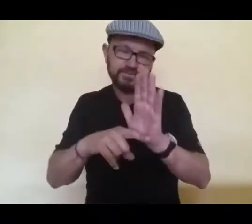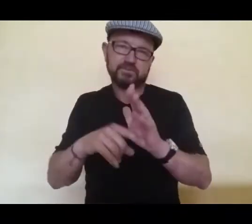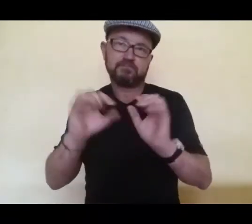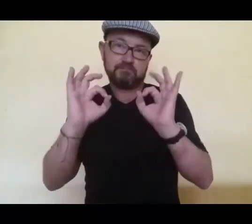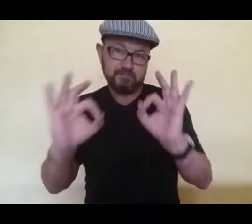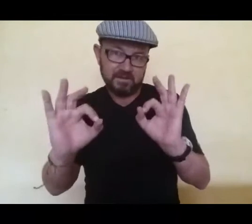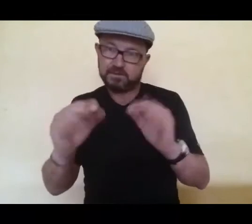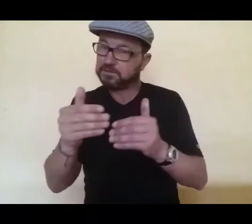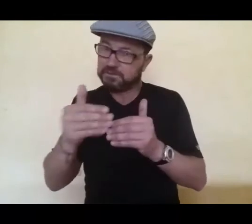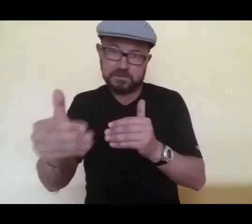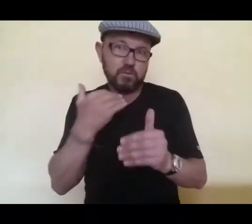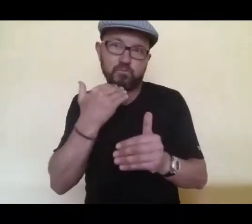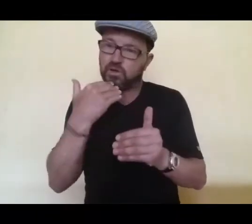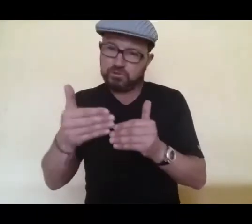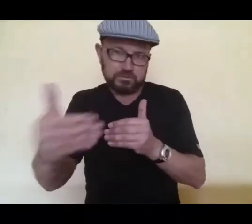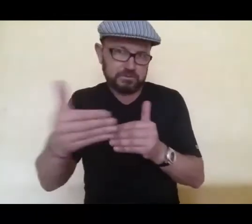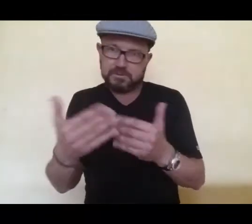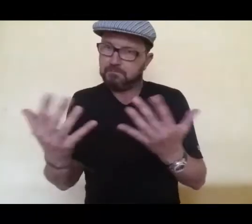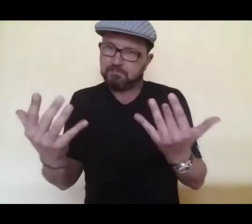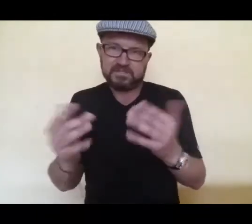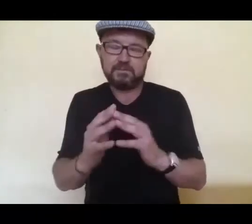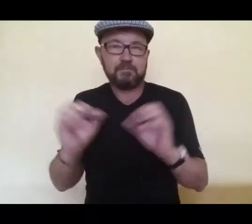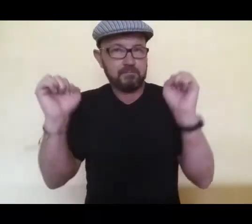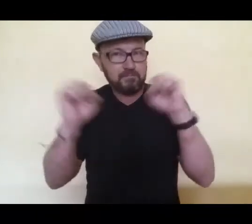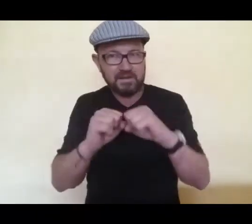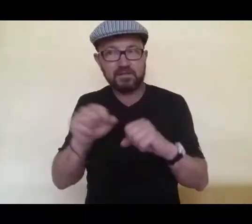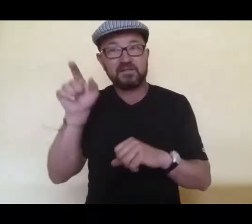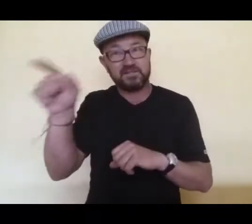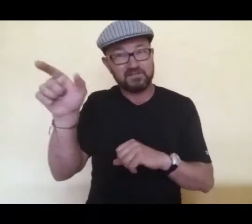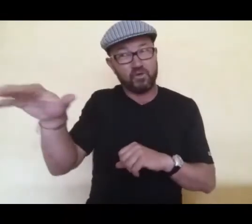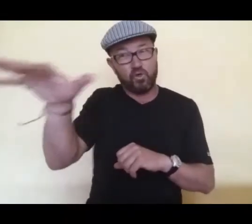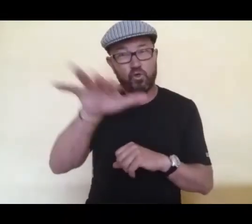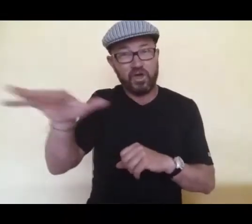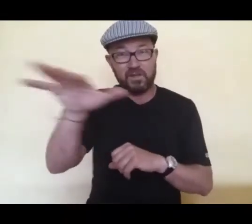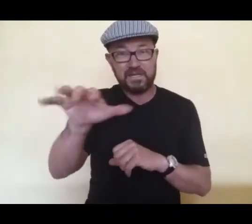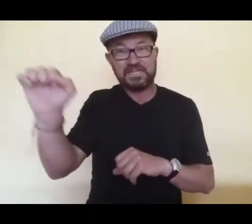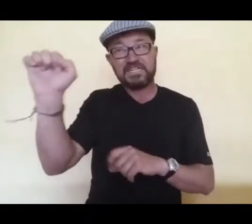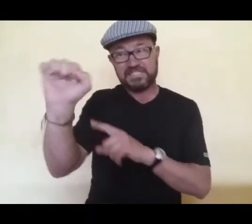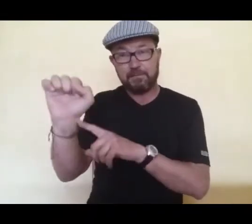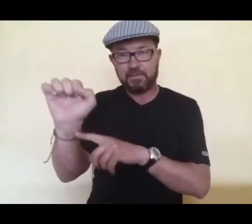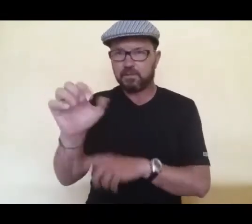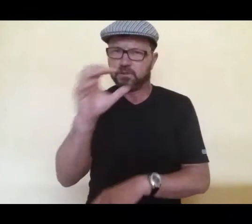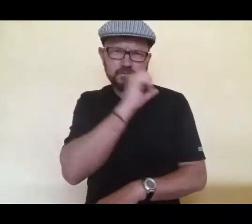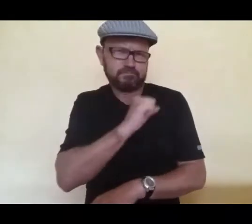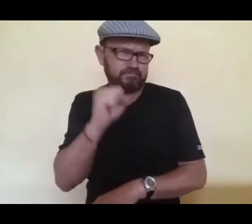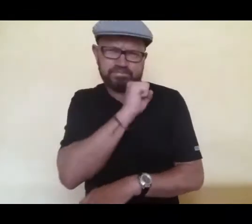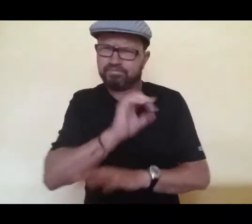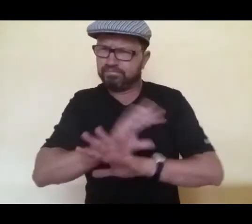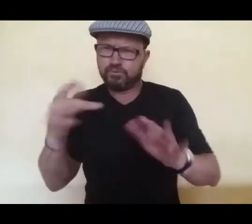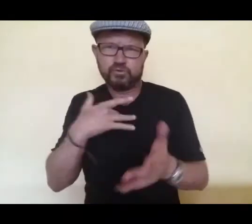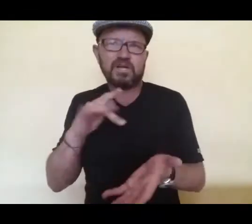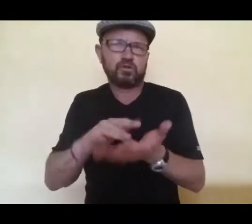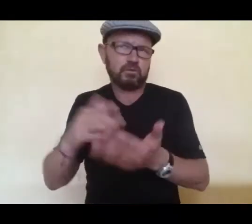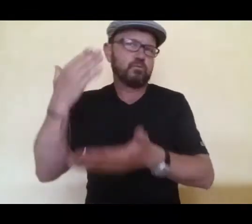En todo momento hemos sido muy claros, hemos avisado y explicado con antelación suficiente